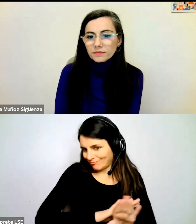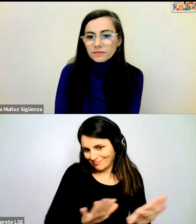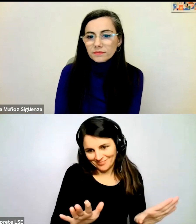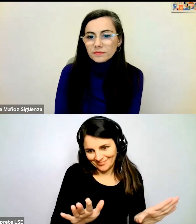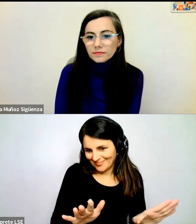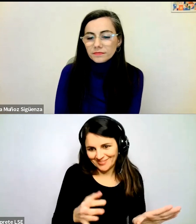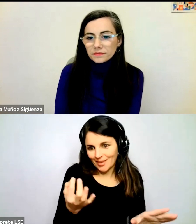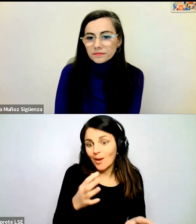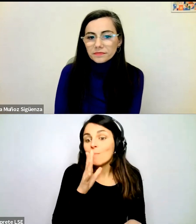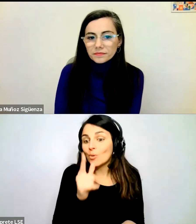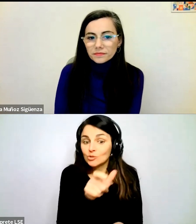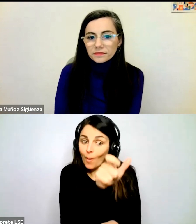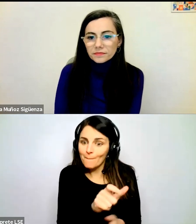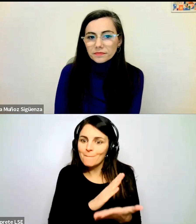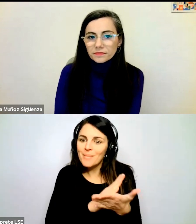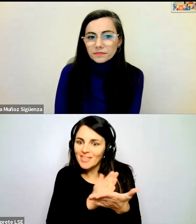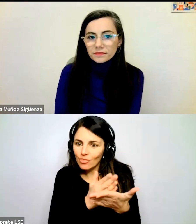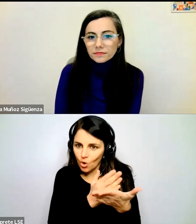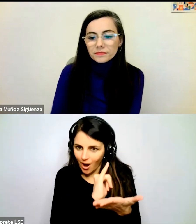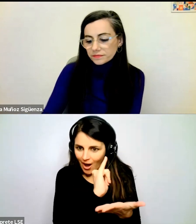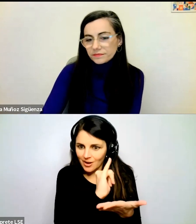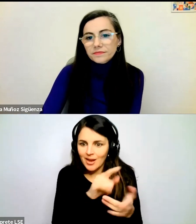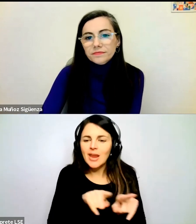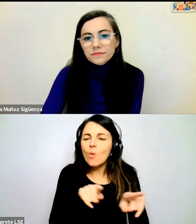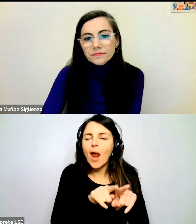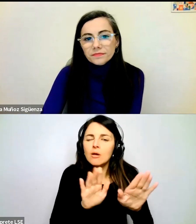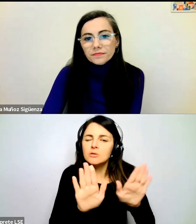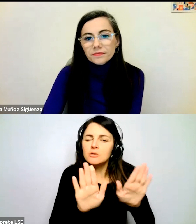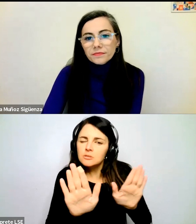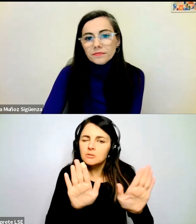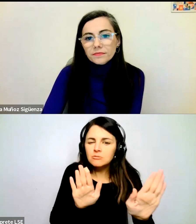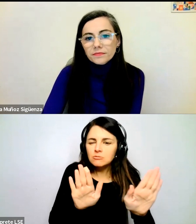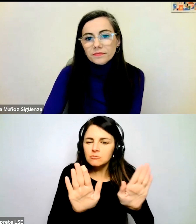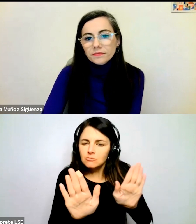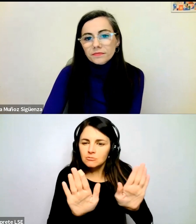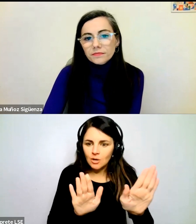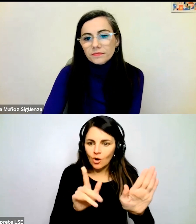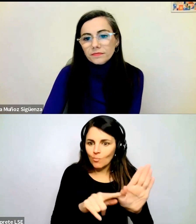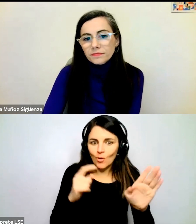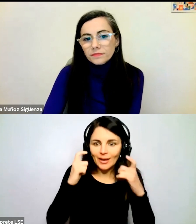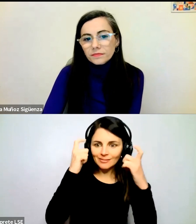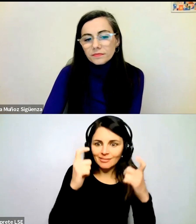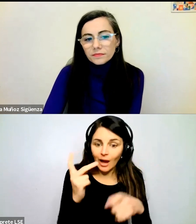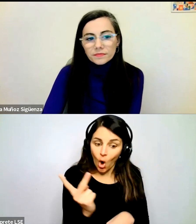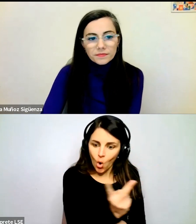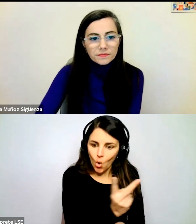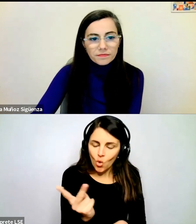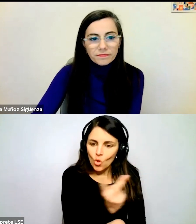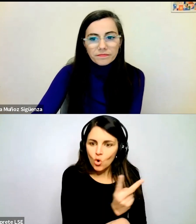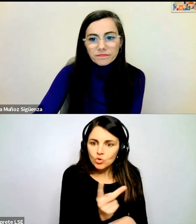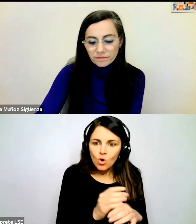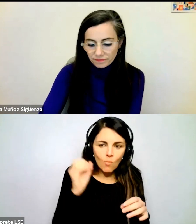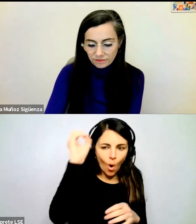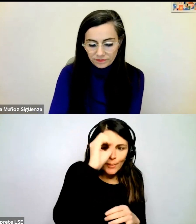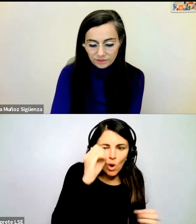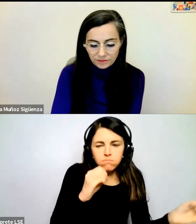media, pues eso, como si fuera un arbitraje, ¿no? E intenta que ambas partes se pongan de acuerdo para que no tengan que